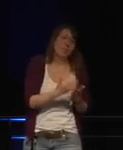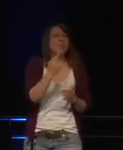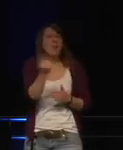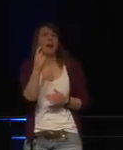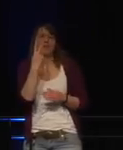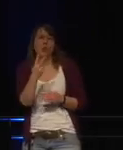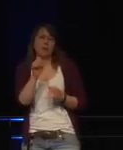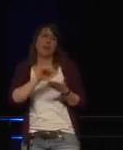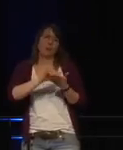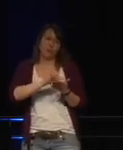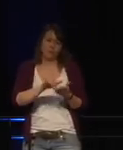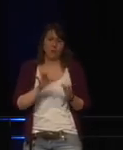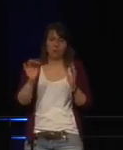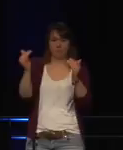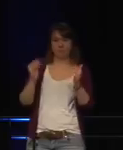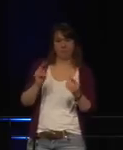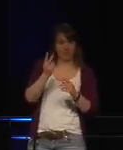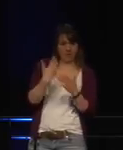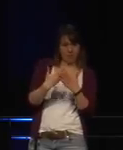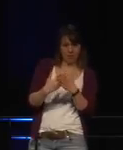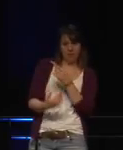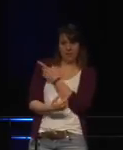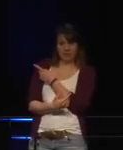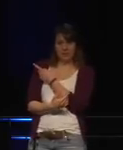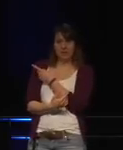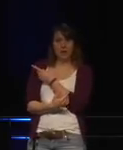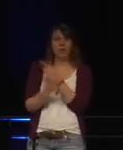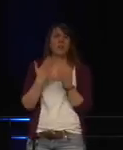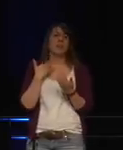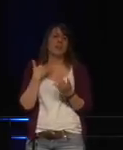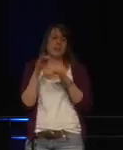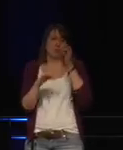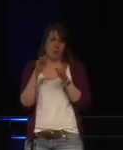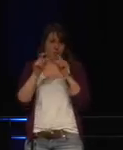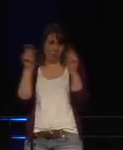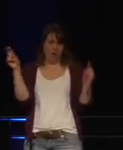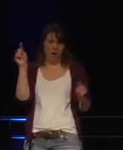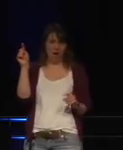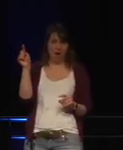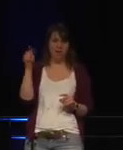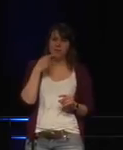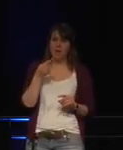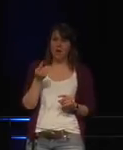Así que seguiré al siguiente ejemplo, que es sobre el caso de una compañía